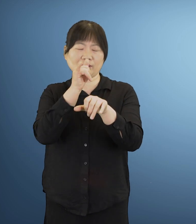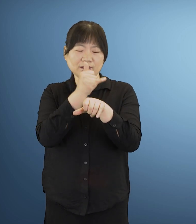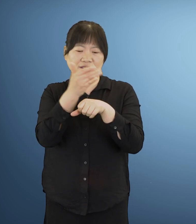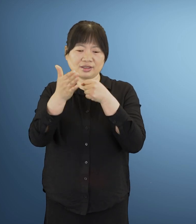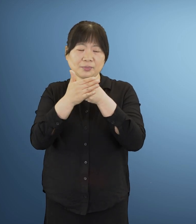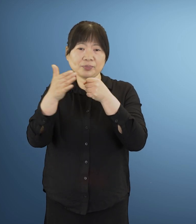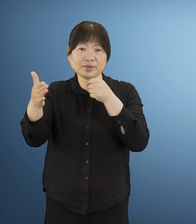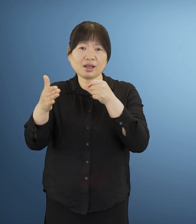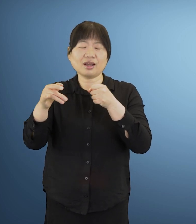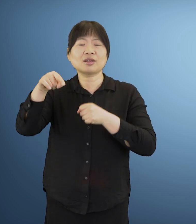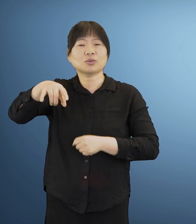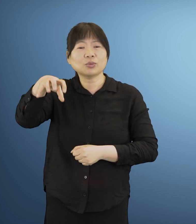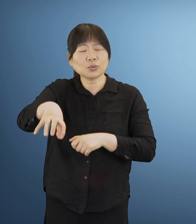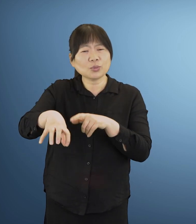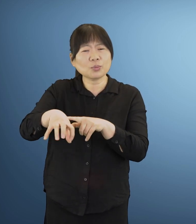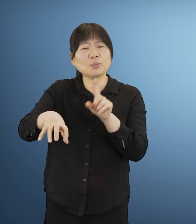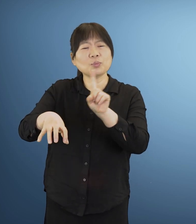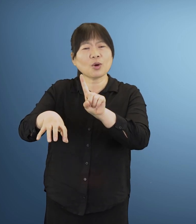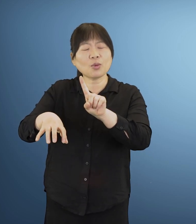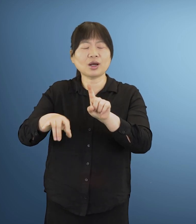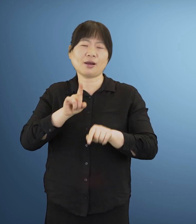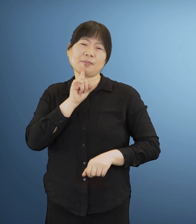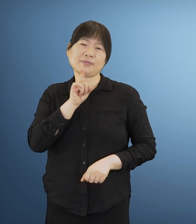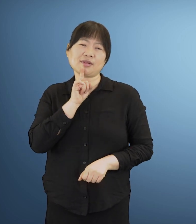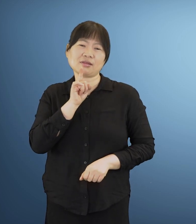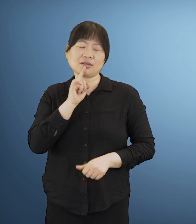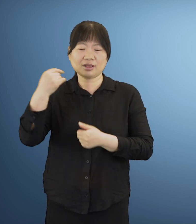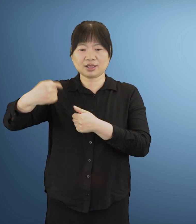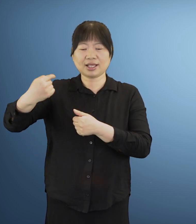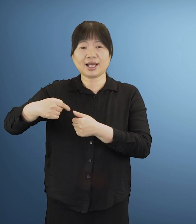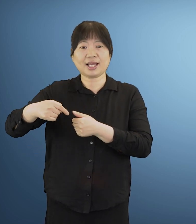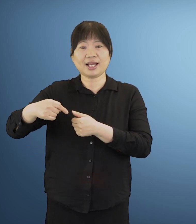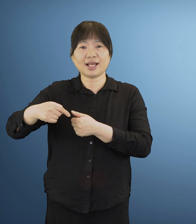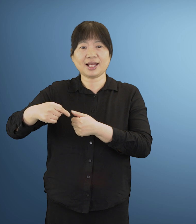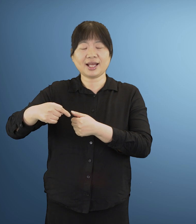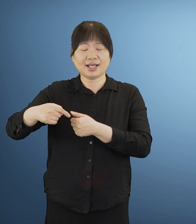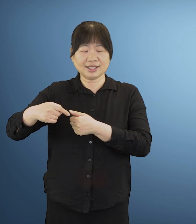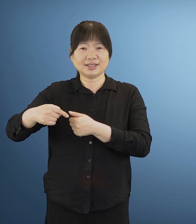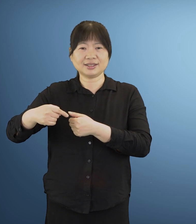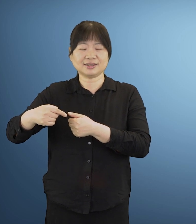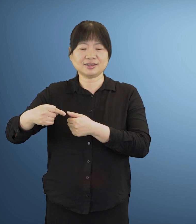몰려드니까 거기에서는 이 말씀을 가르치는 세팅이